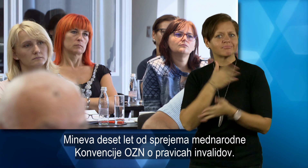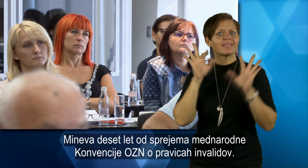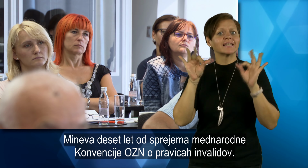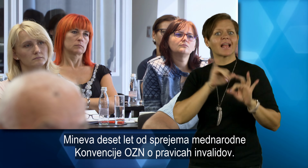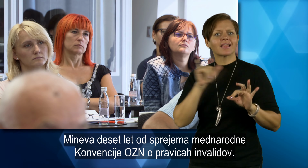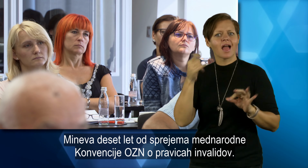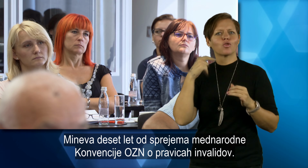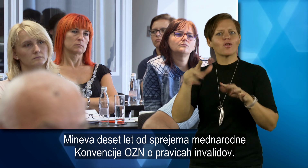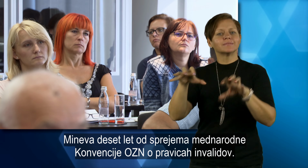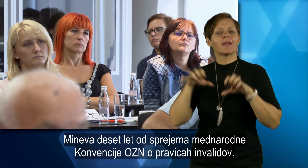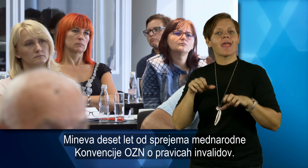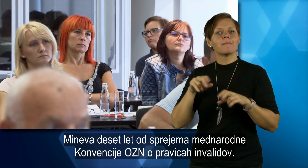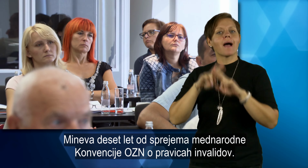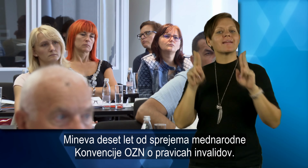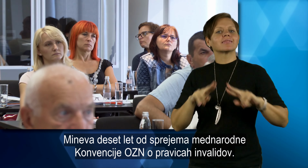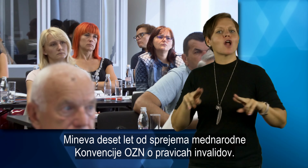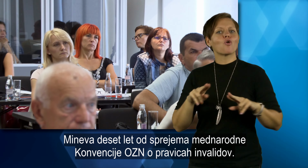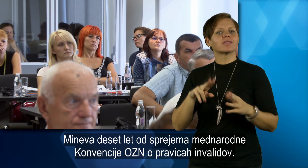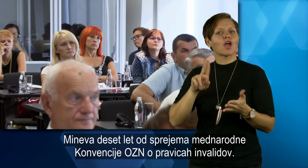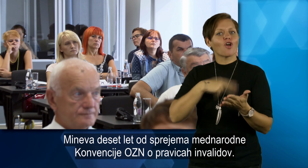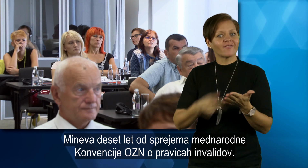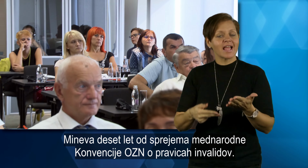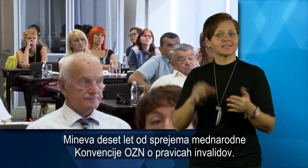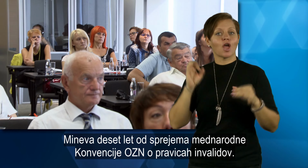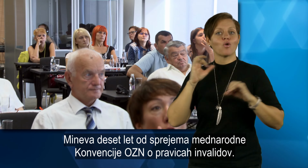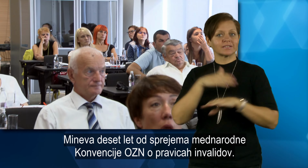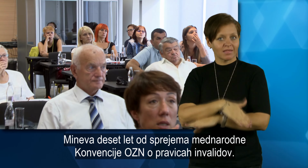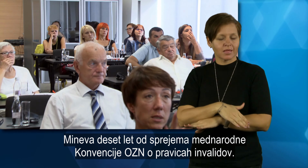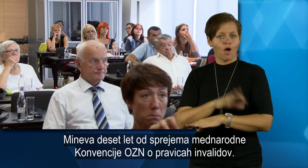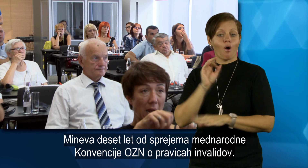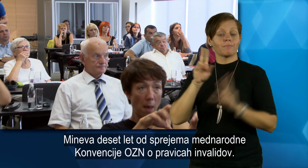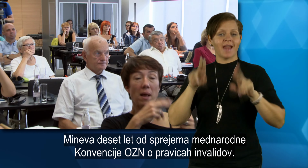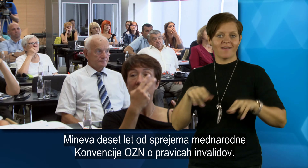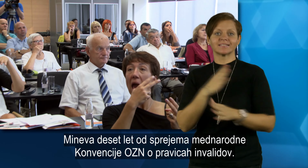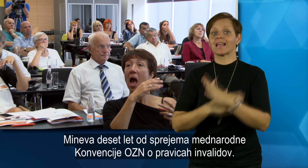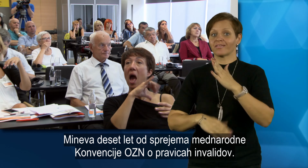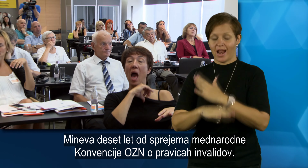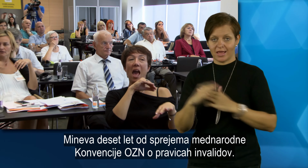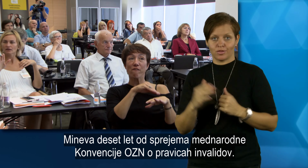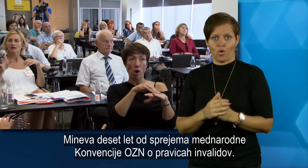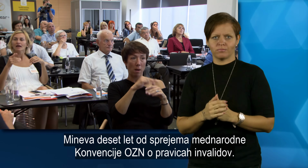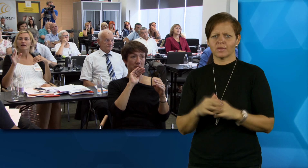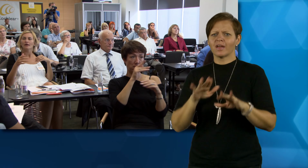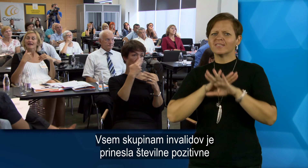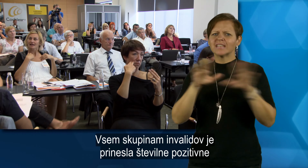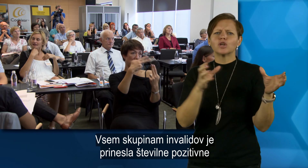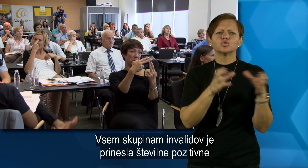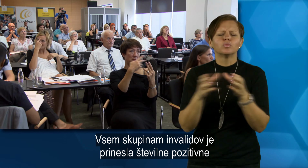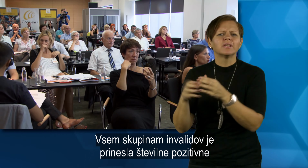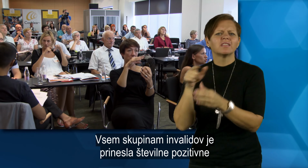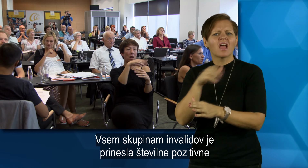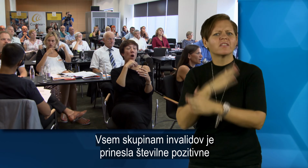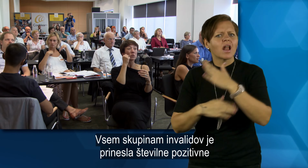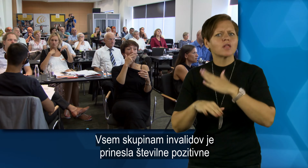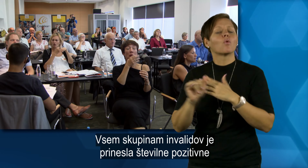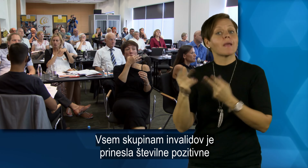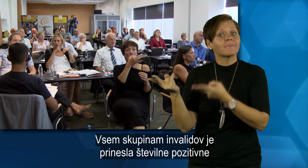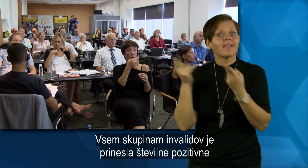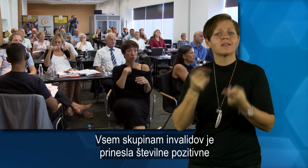Mineva 10 let od sprejema Mednarodne konvencije Organizacije združenih narodov o pravicah invalidov.